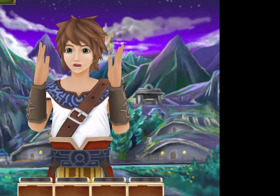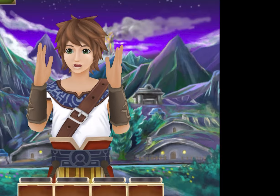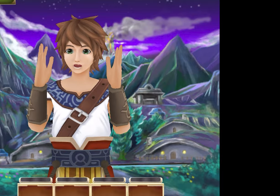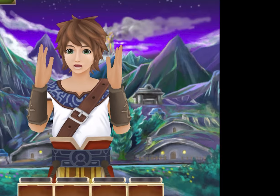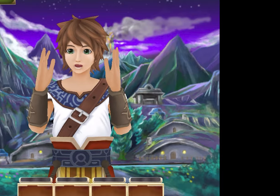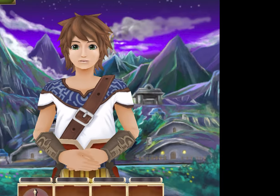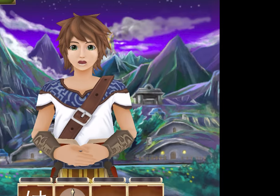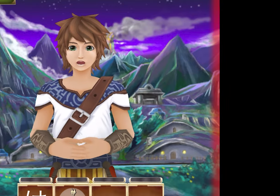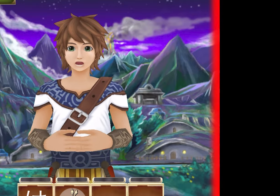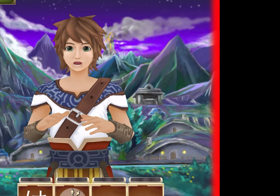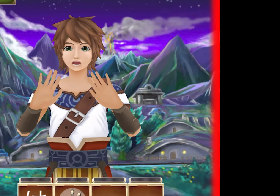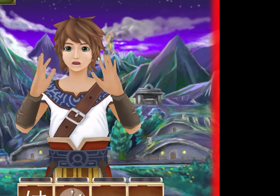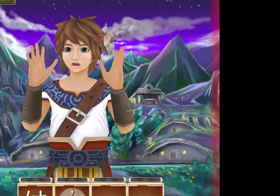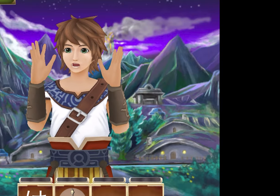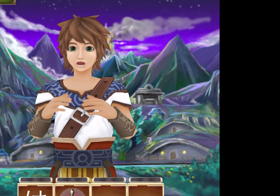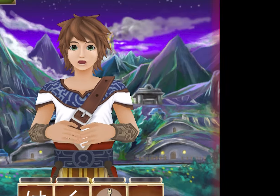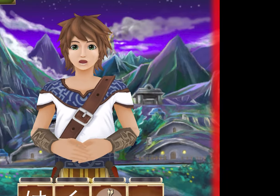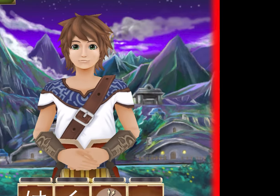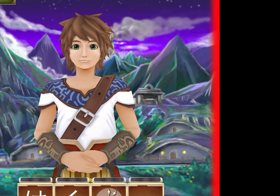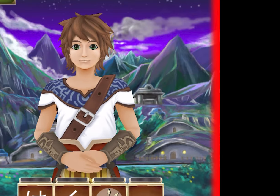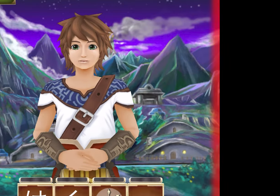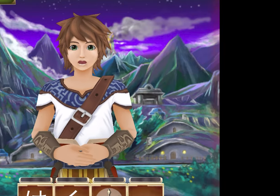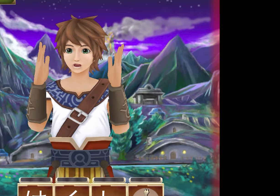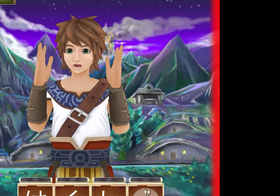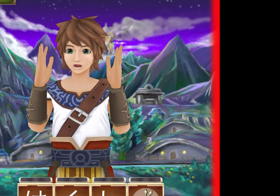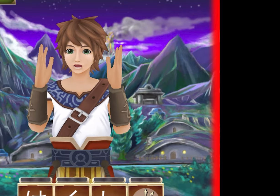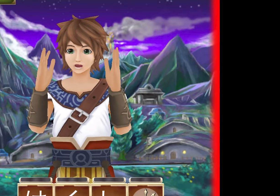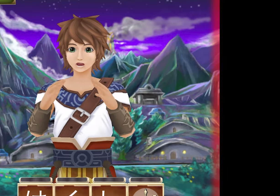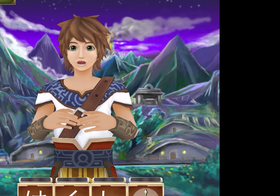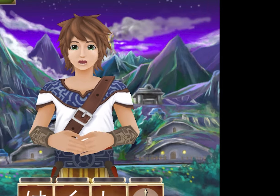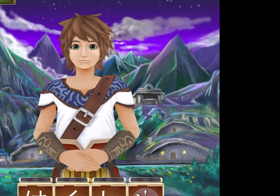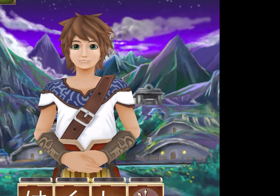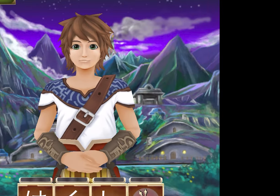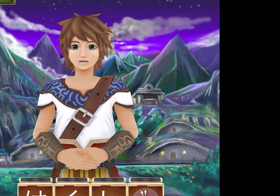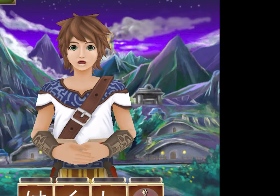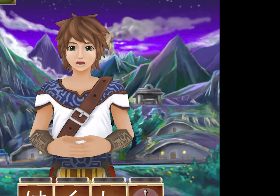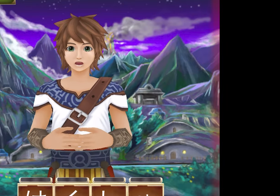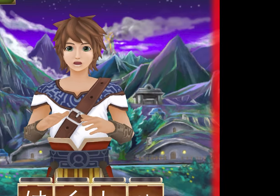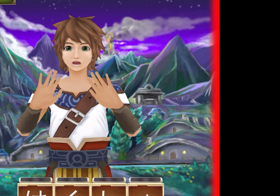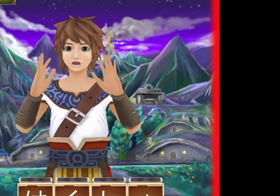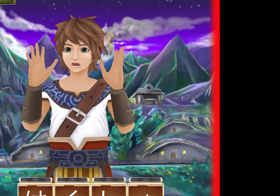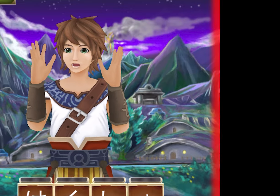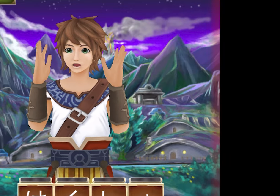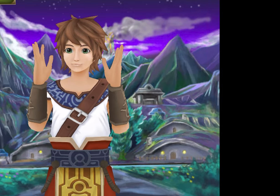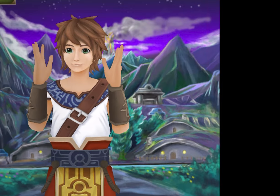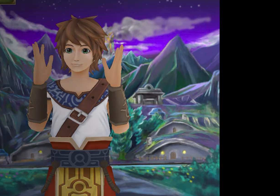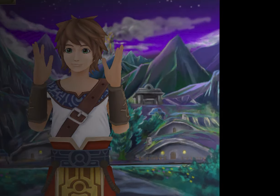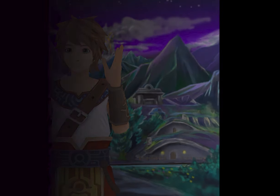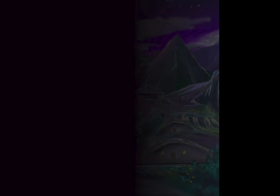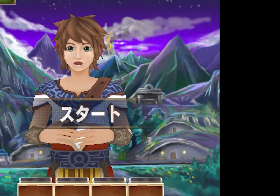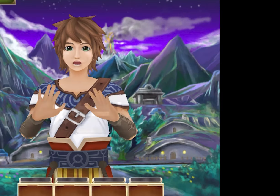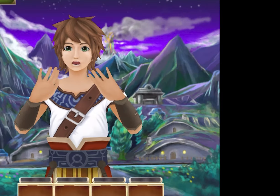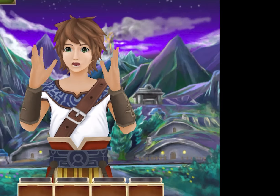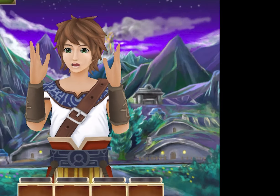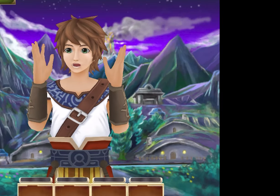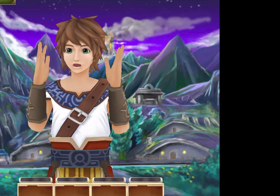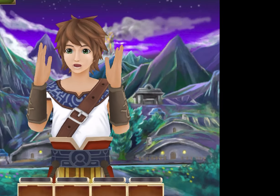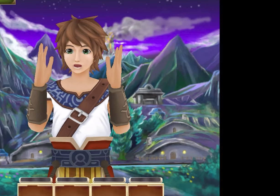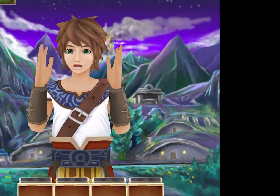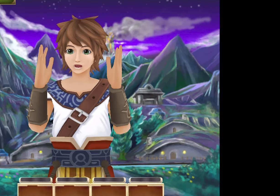なんだこれははくはくしくしはくしかパチパチしないんすね手話の